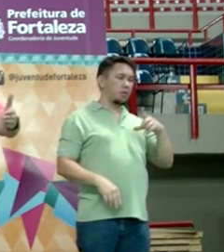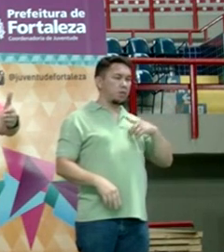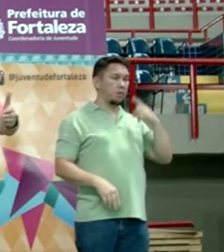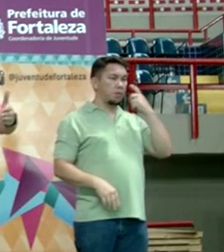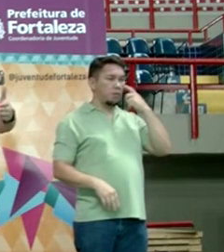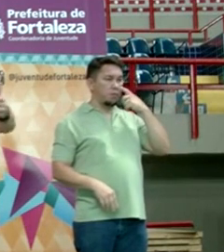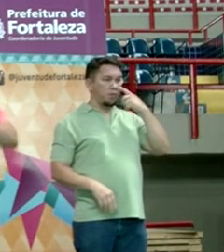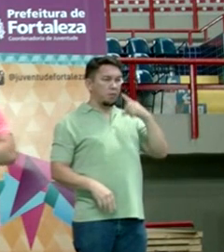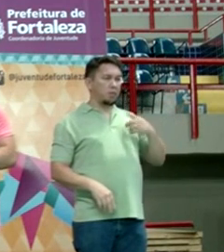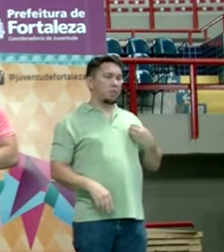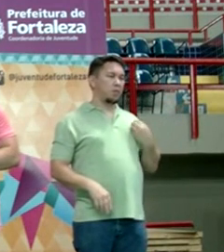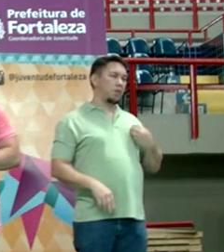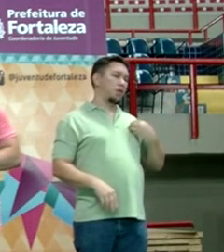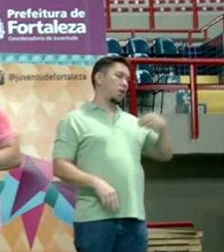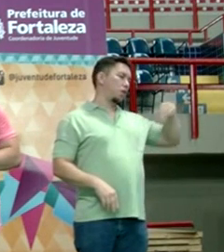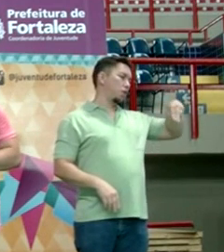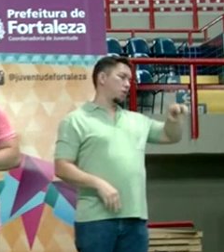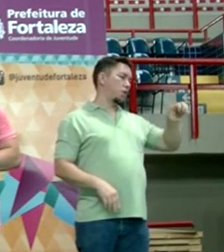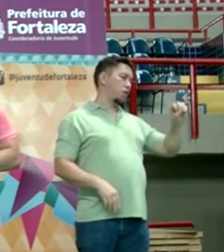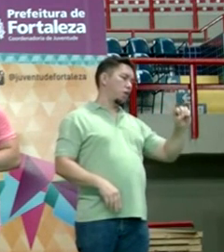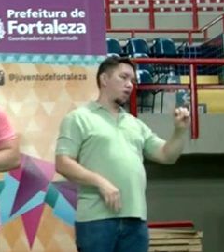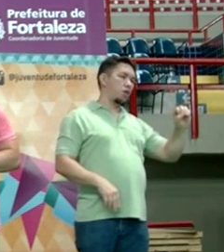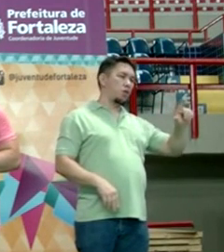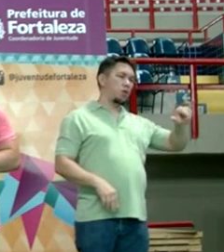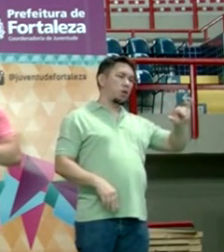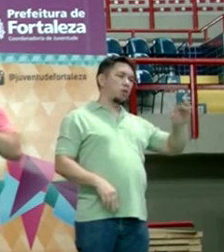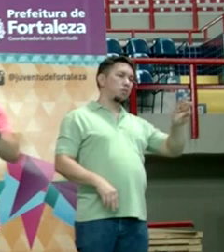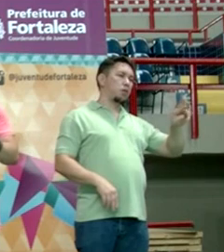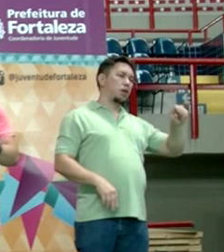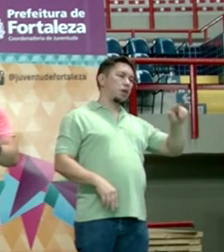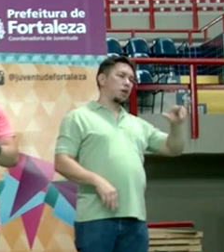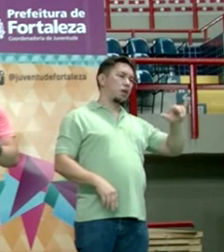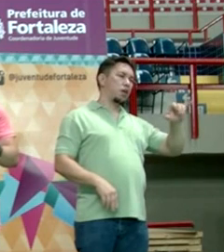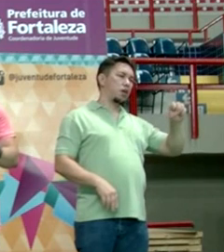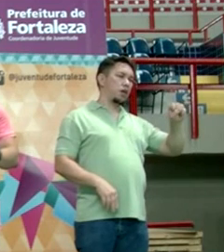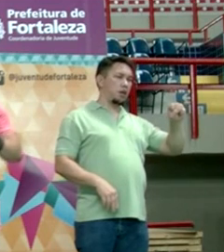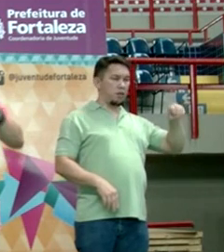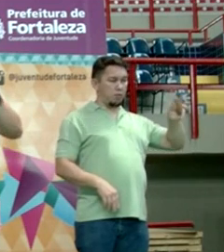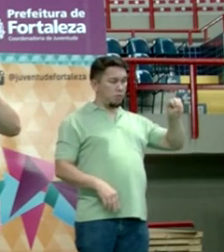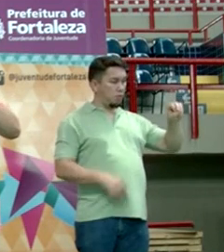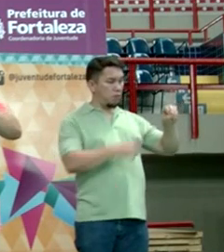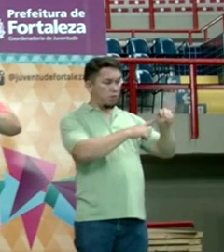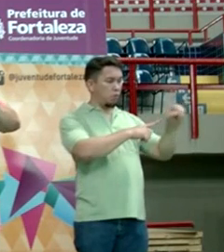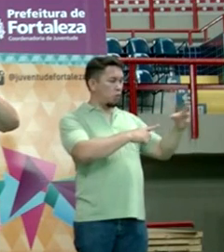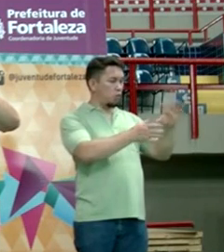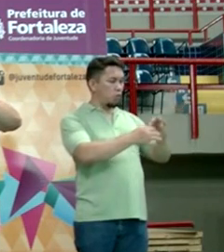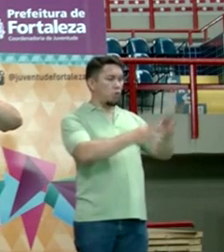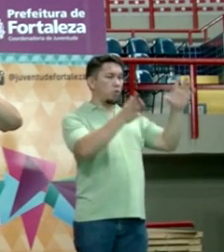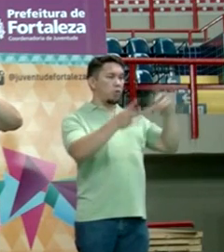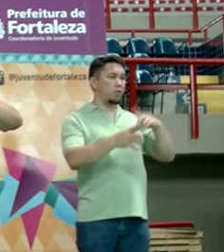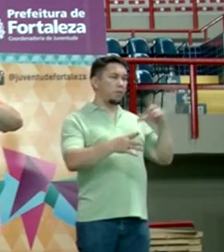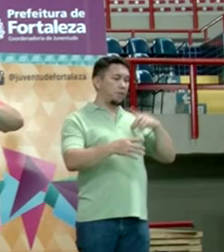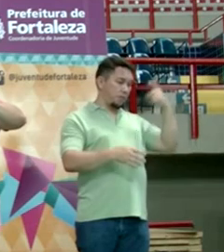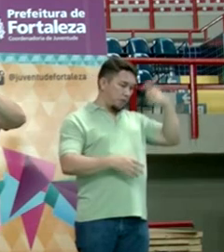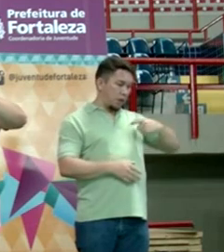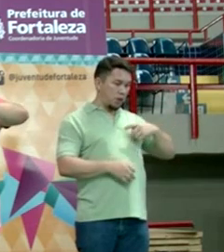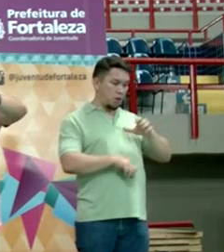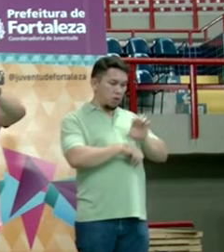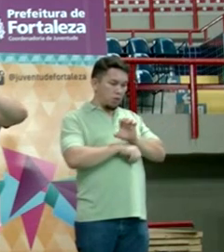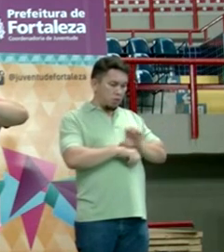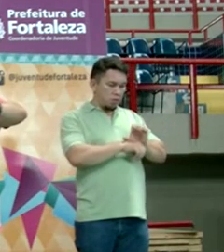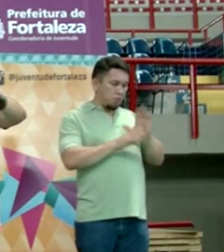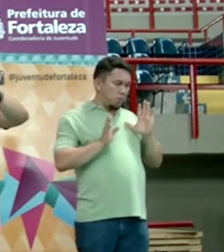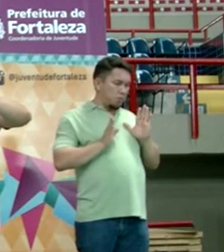o neoliberalismo em 84. Para quê? Qual é a ideia do neoliberalismo? Diminuir o papel do Estado.